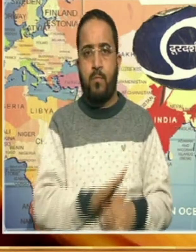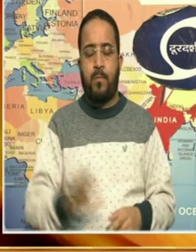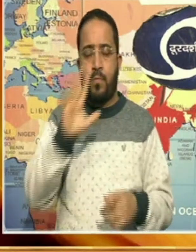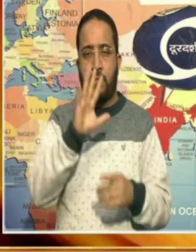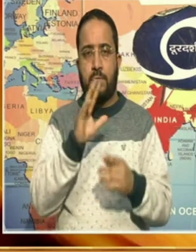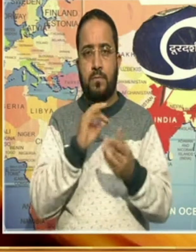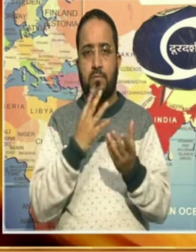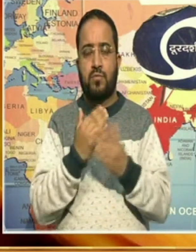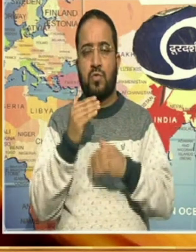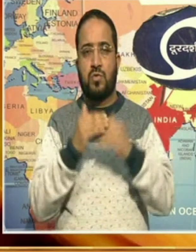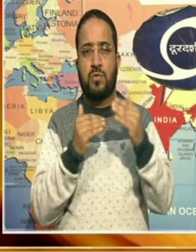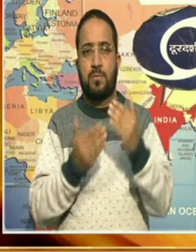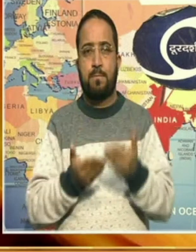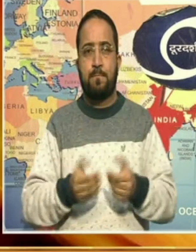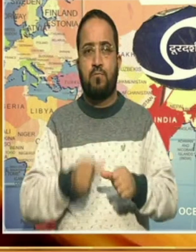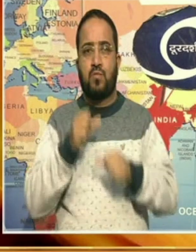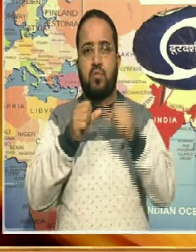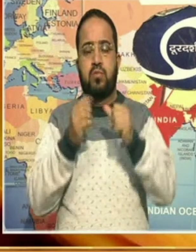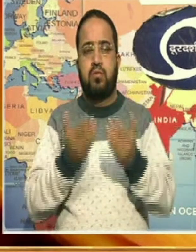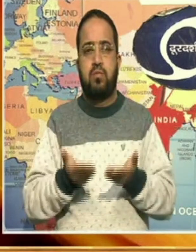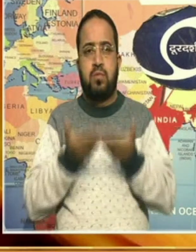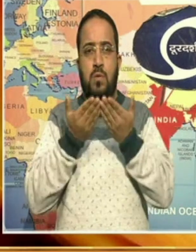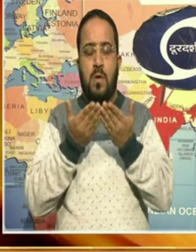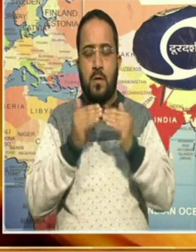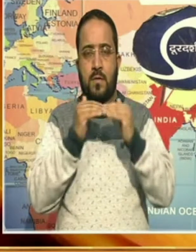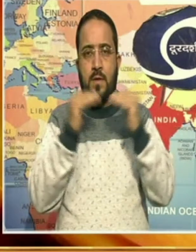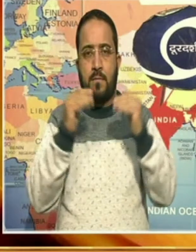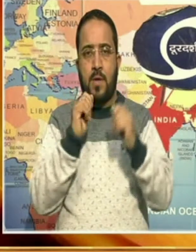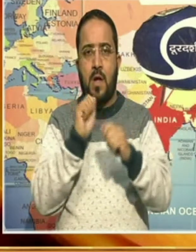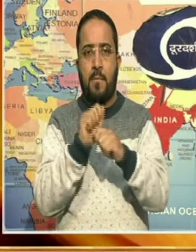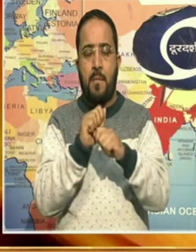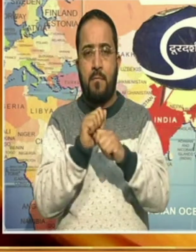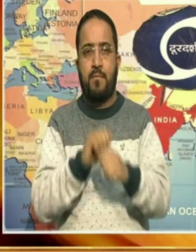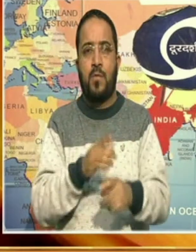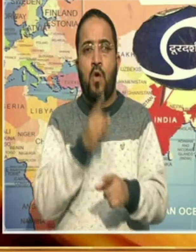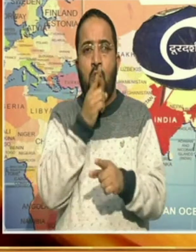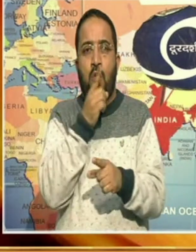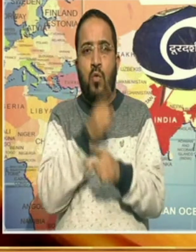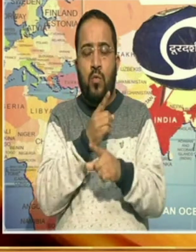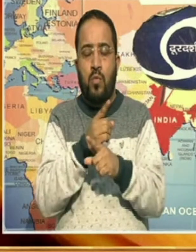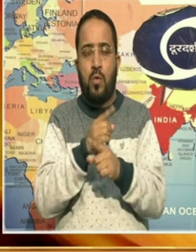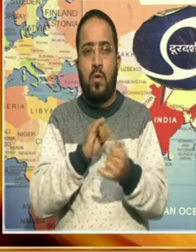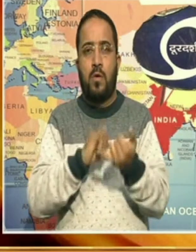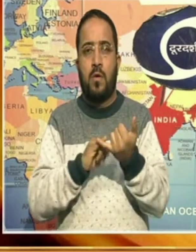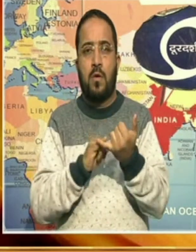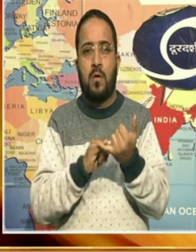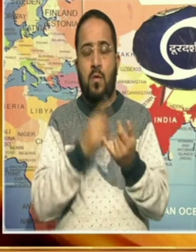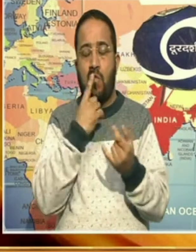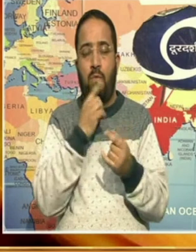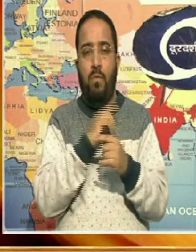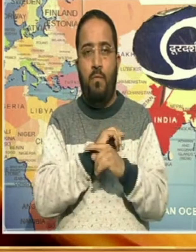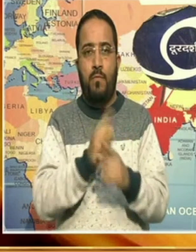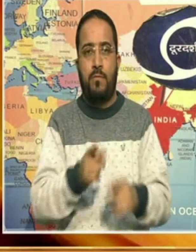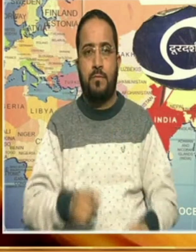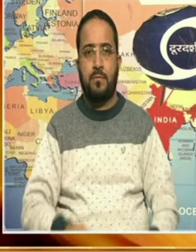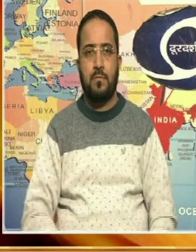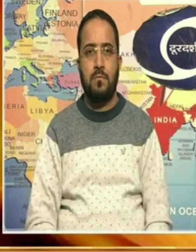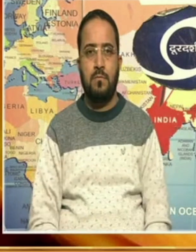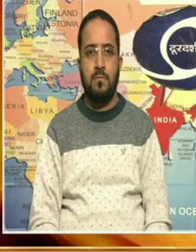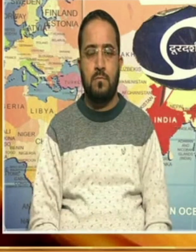اختیار بنانے اور تیار کرنے میں اساتیزہ کے اہم کردار پر روشنی ڈالی